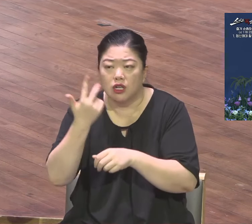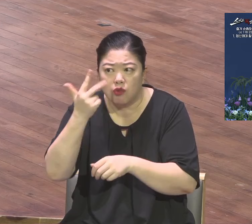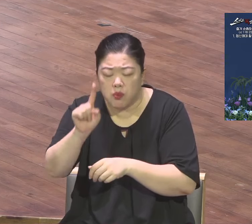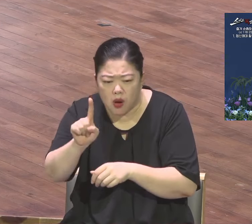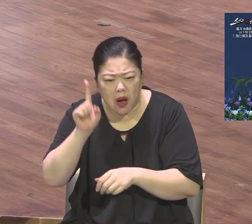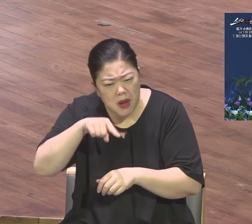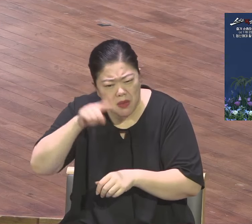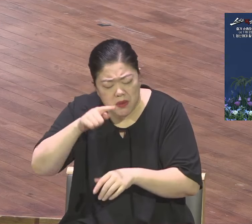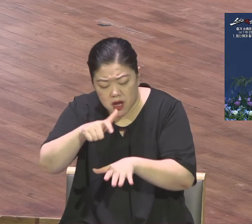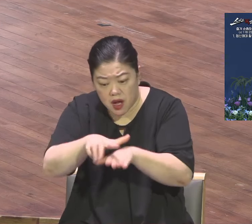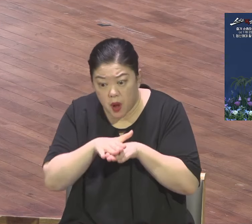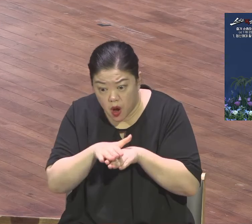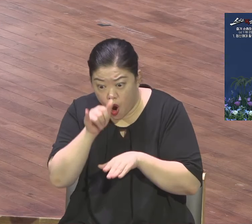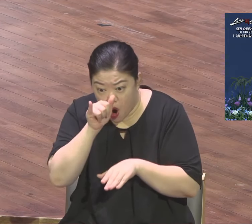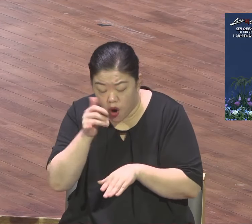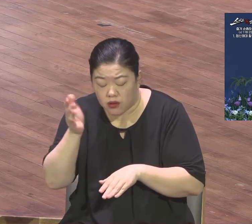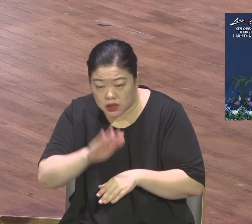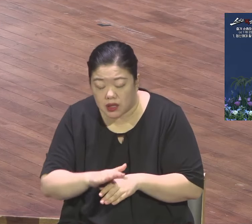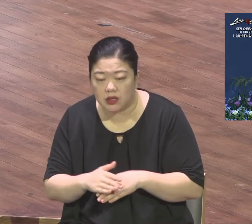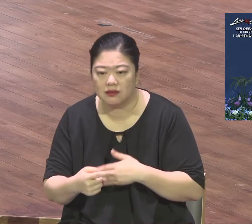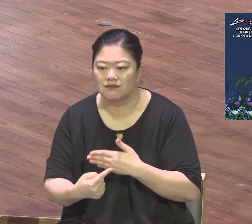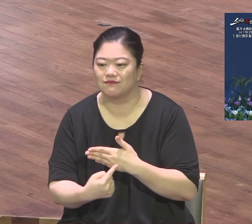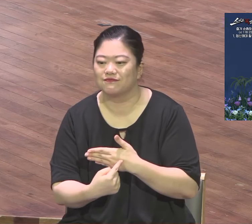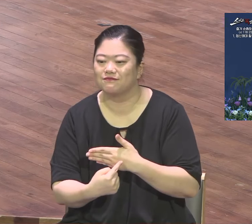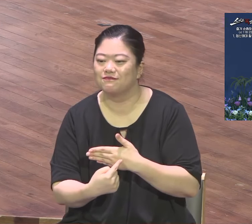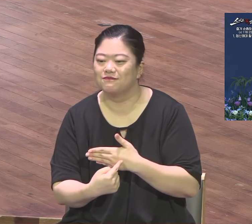뭐 모태신앙인데 교육하는 건 당연한 것이에요.